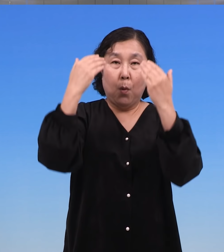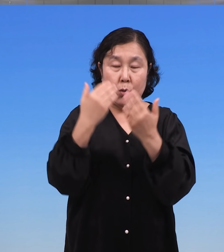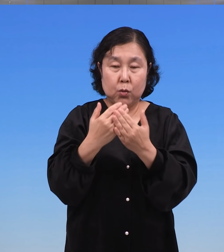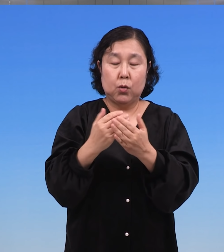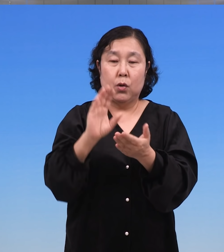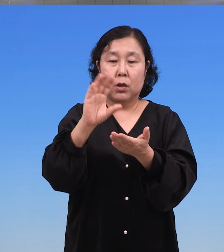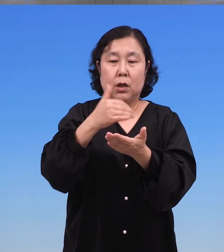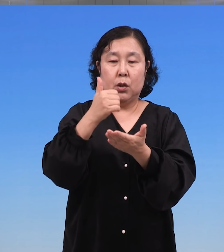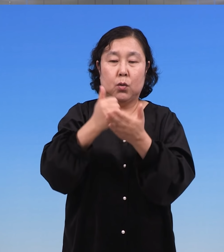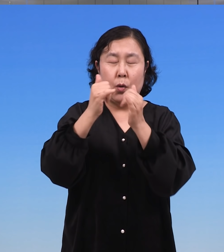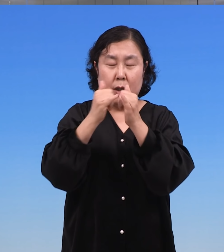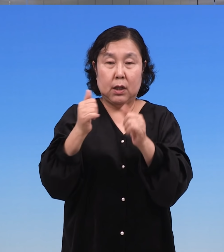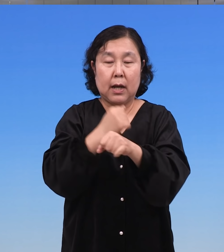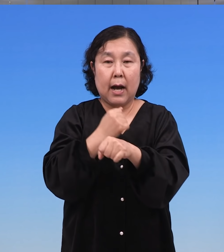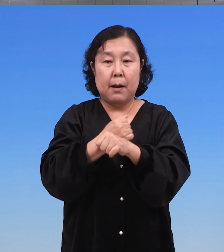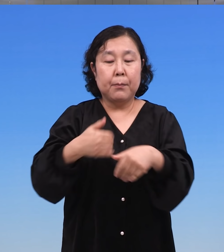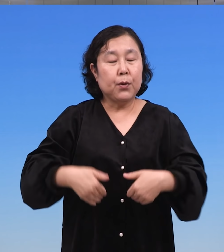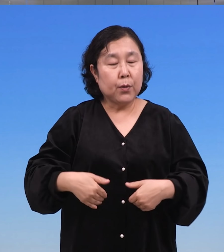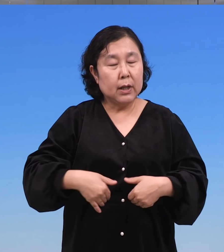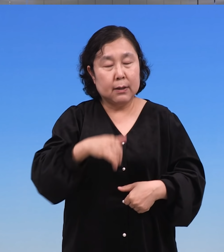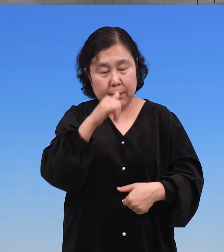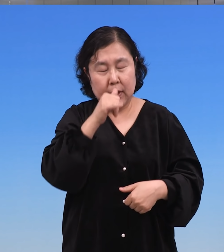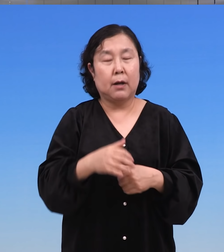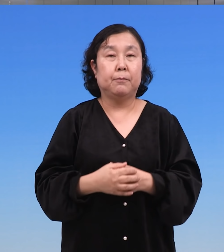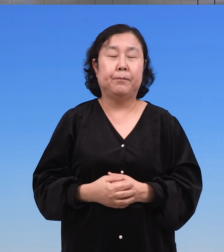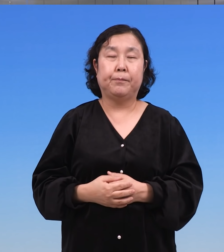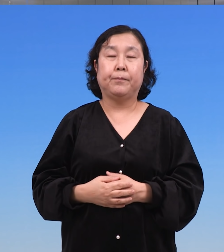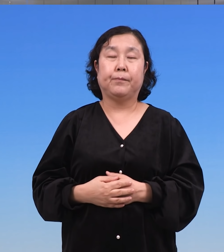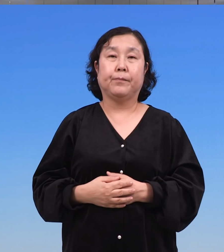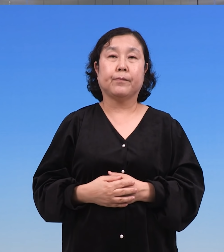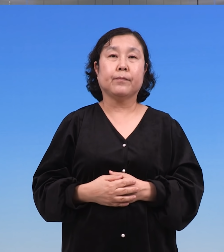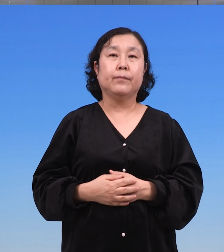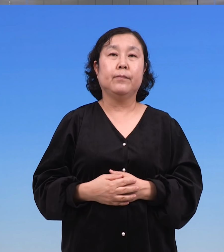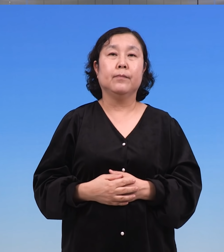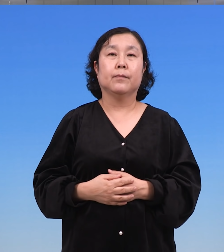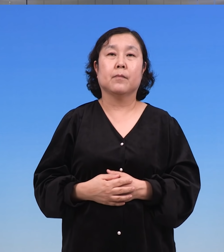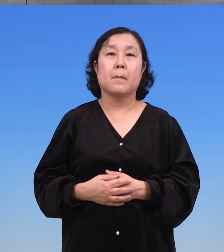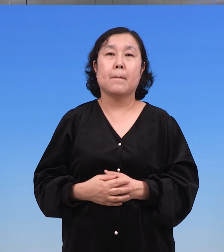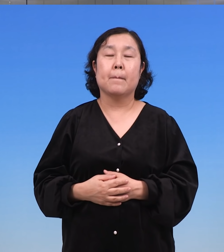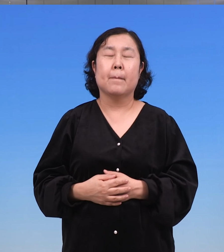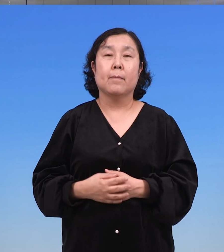크리스찬들이 주도해야 될 운동이라고 저는 믿습니다.